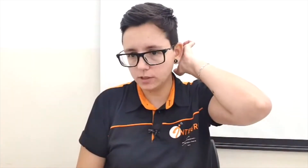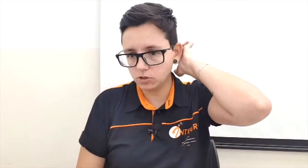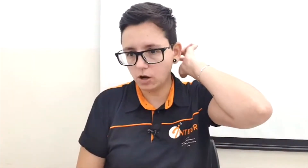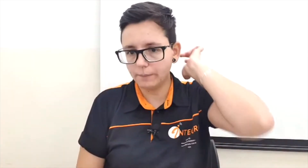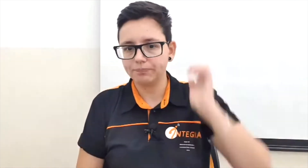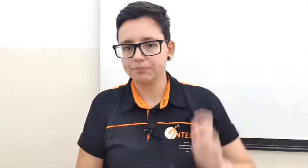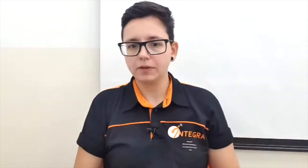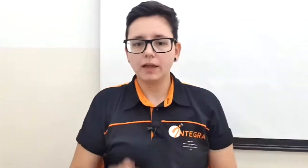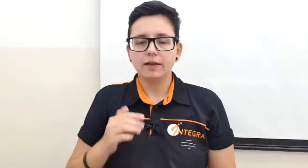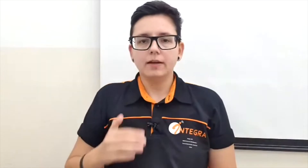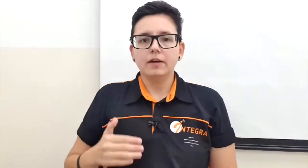ó.